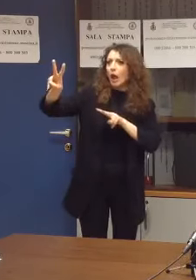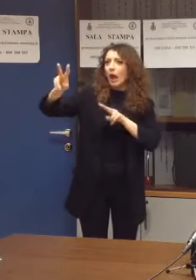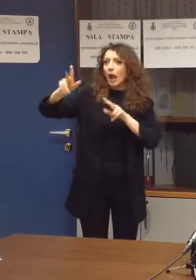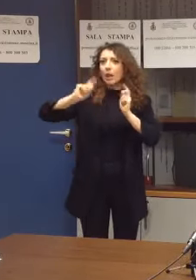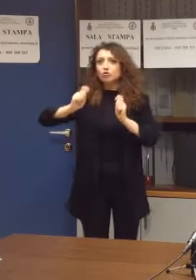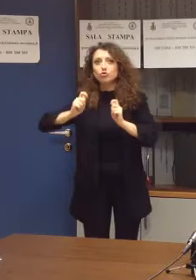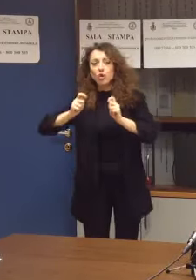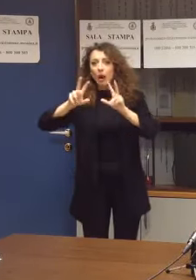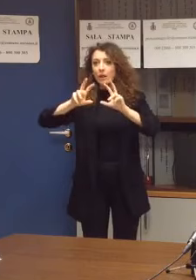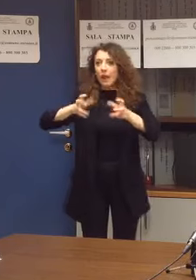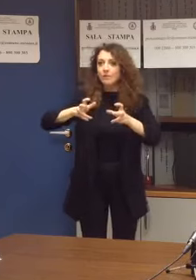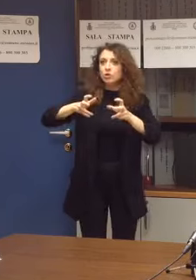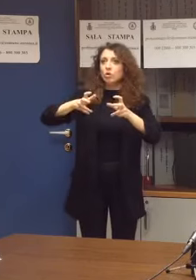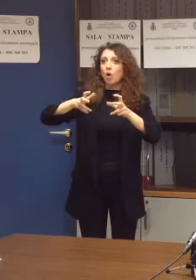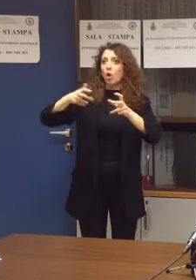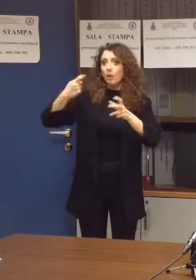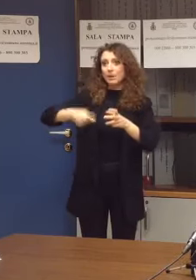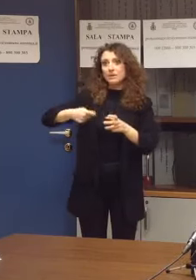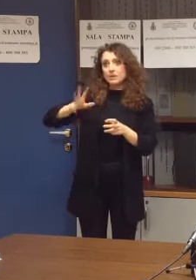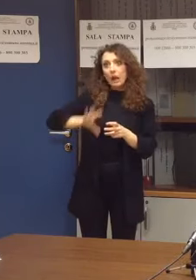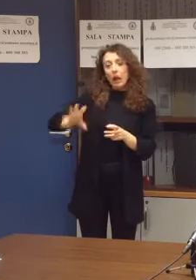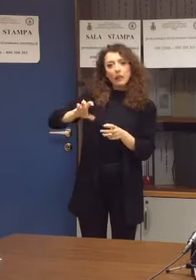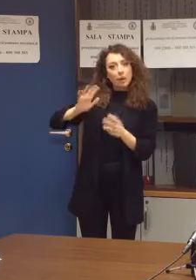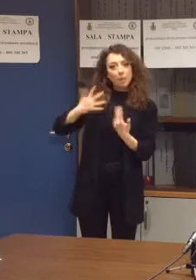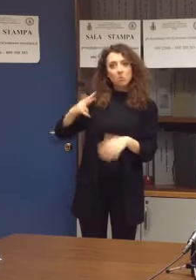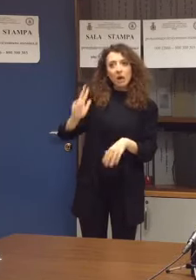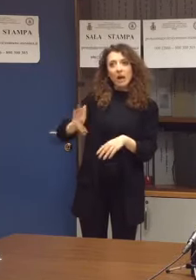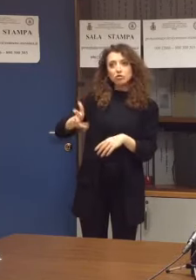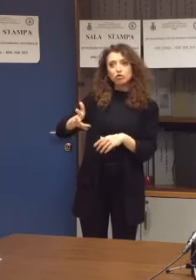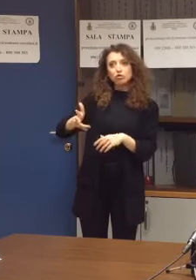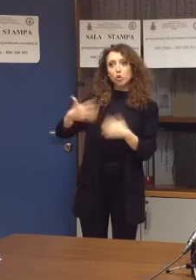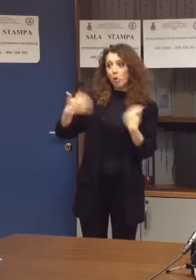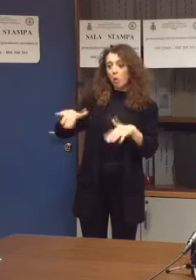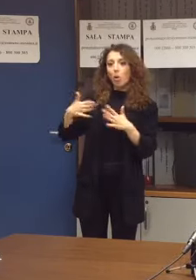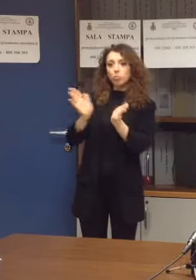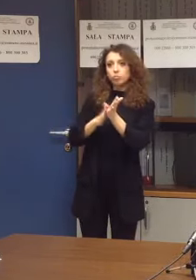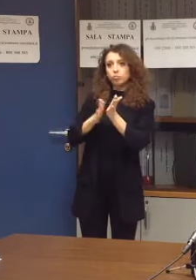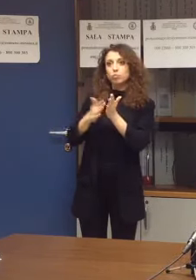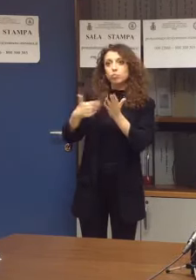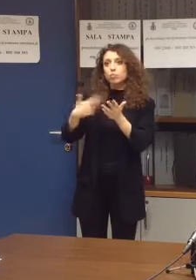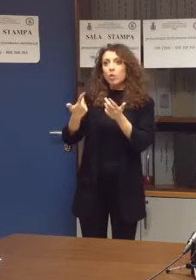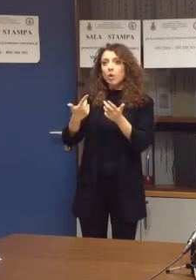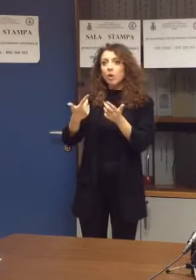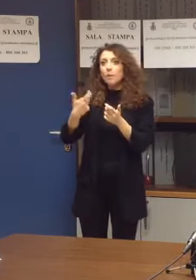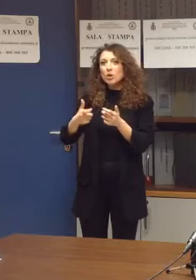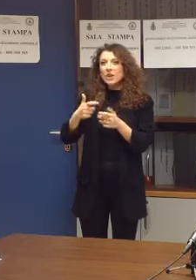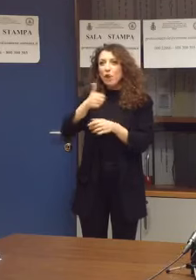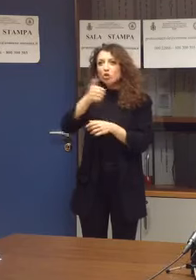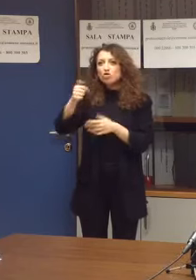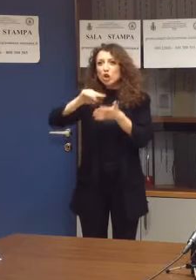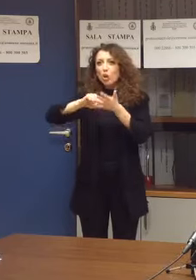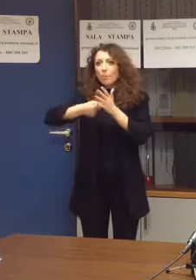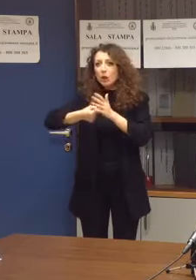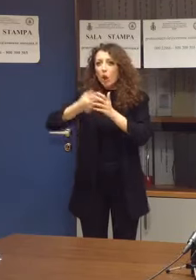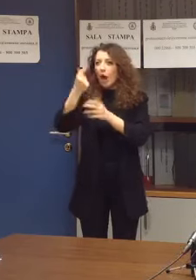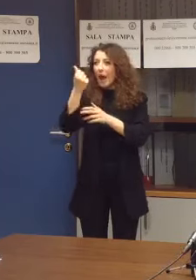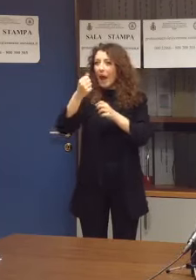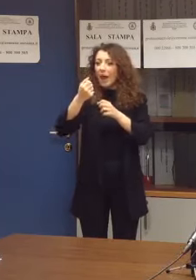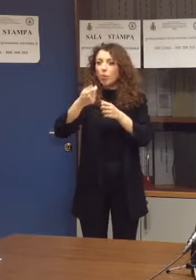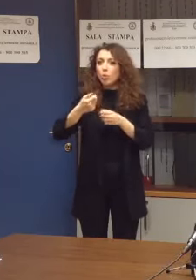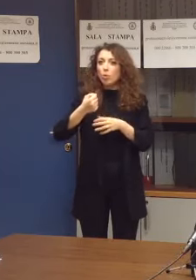nostro presidente Musumeci, che si è distinto rispetto agli altri governatori perché ha preso 100 milioni di euro e li ha dati